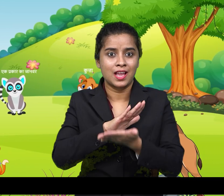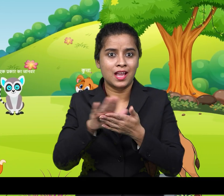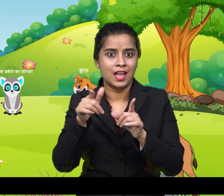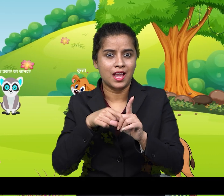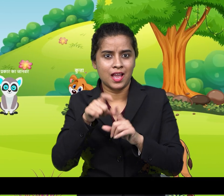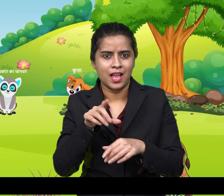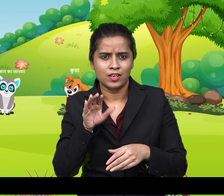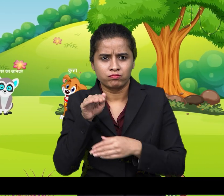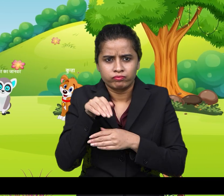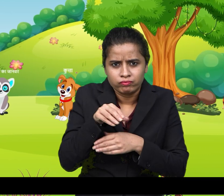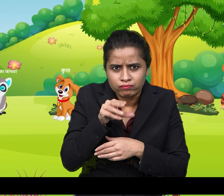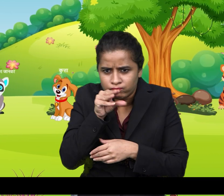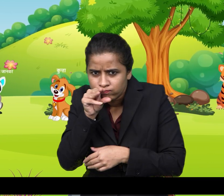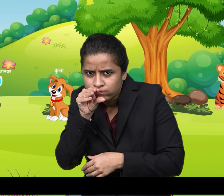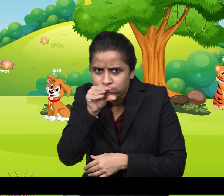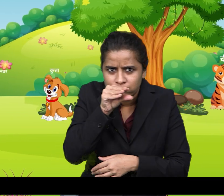लकड़बग्घा,